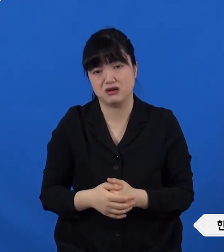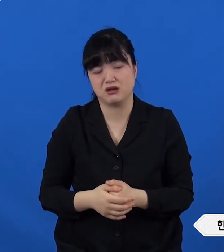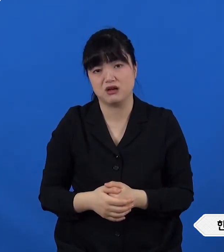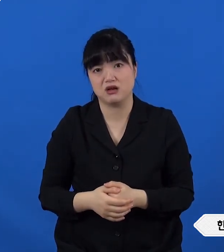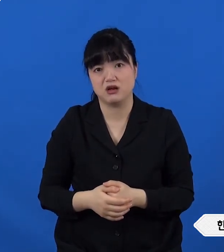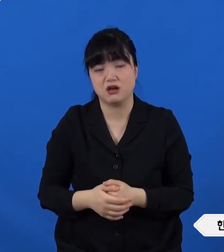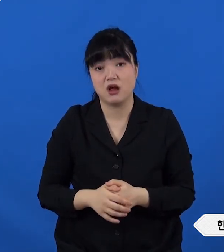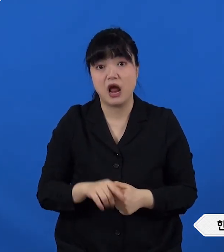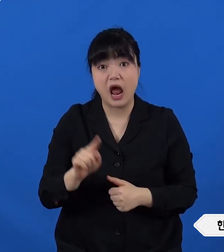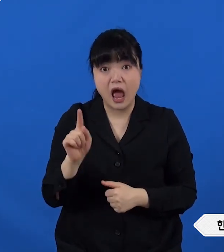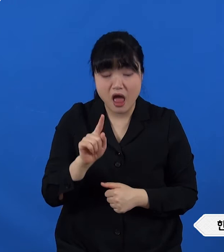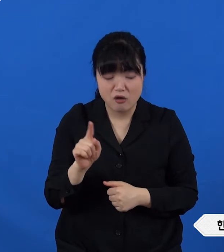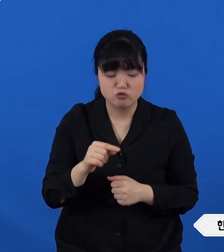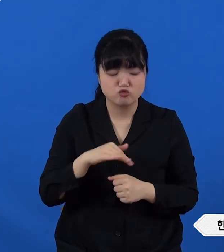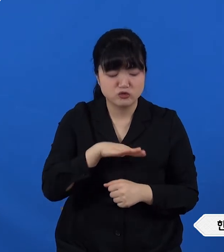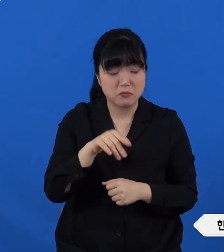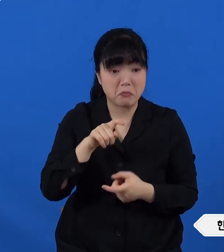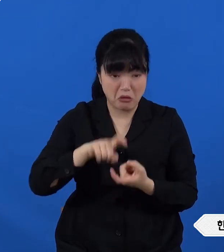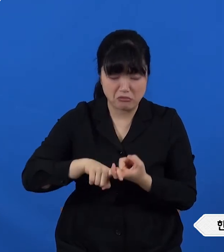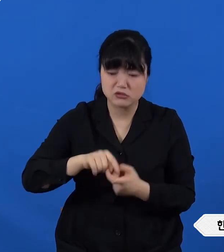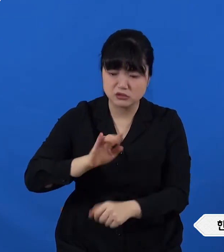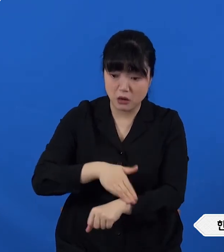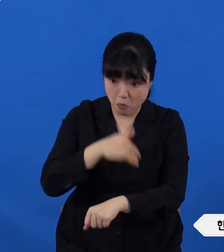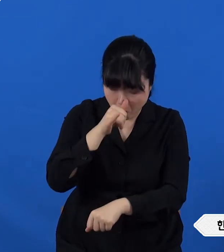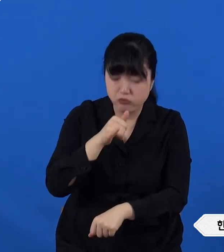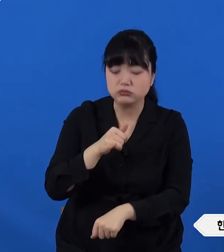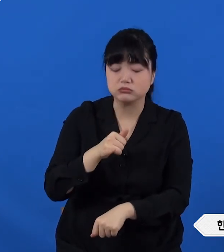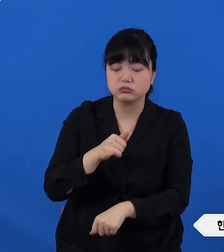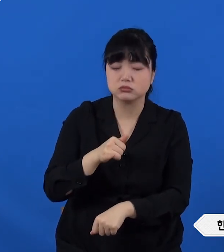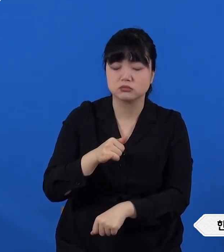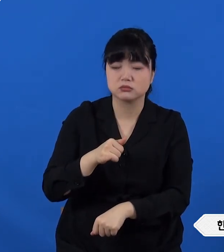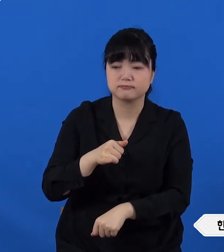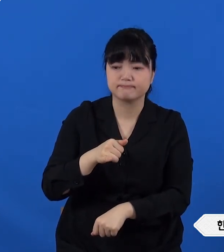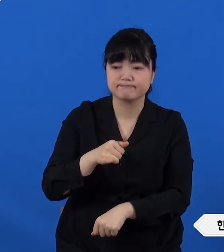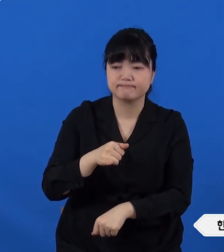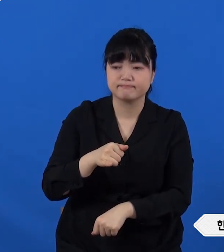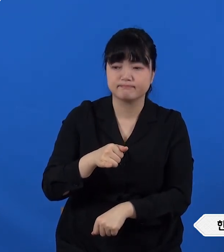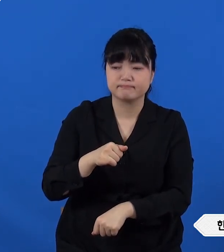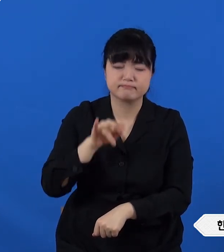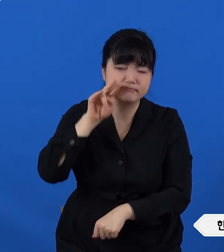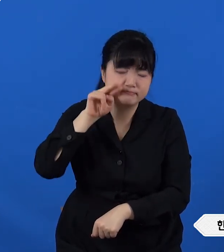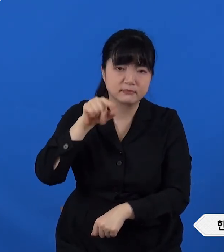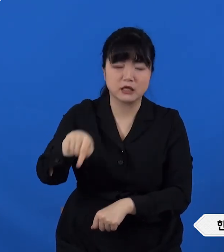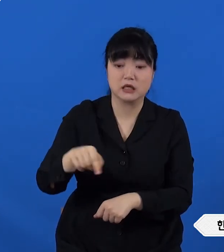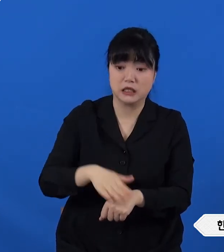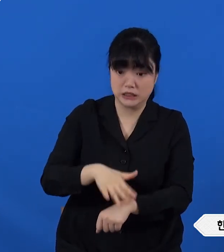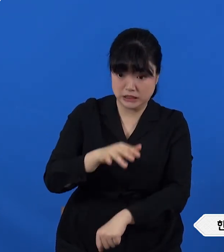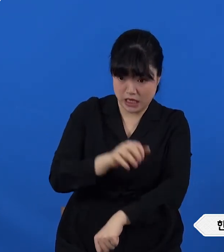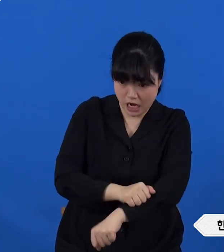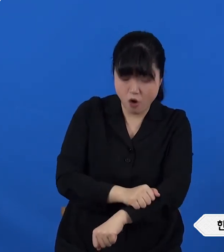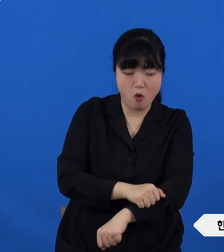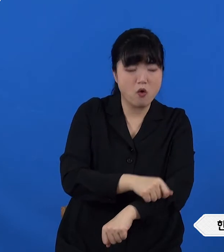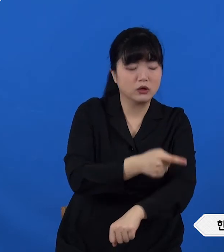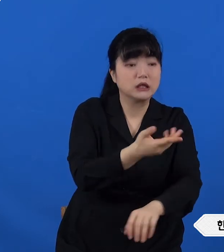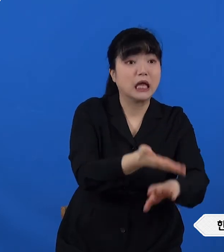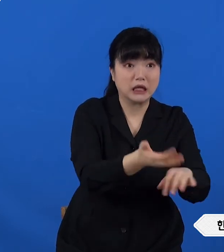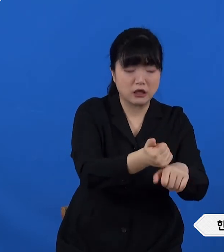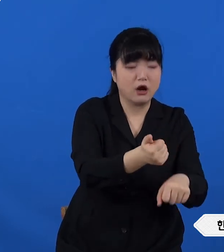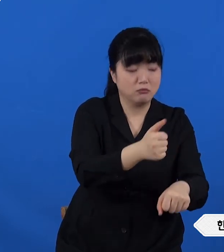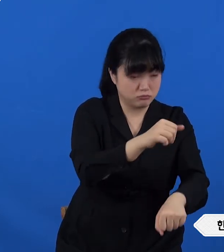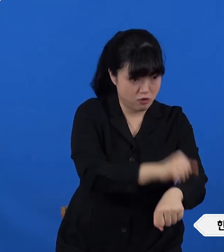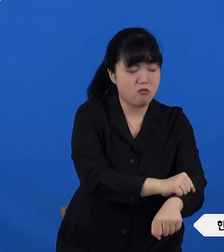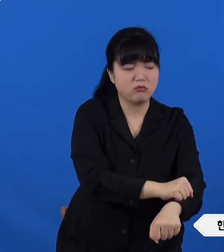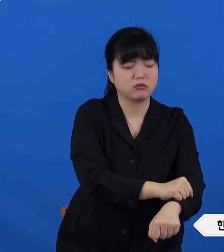아무리 우리 편이라도 잘못한 것은 잘못했다고 하고, 아무리 저쪽 편이라도 잘한 것은 잘했다고 하고,